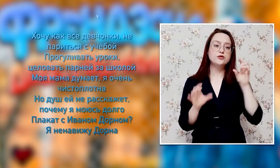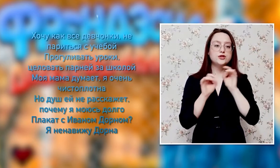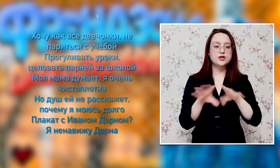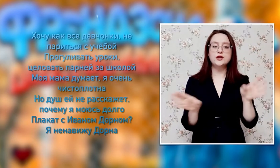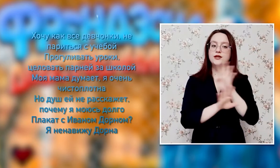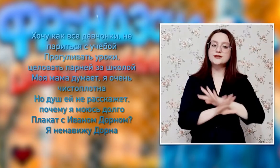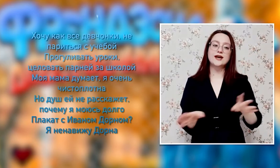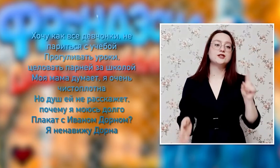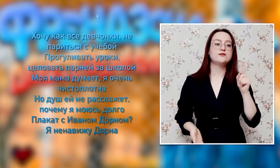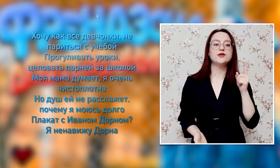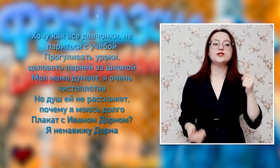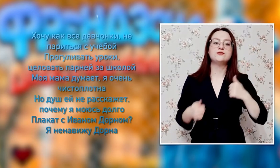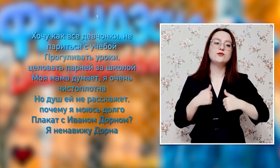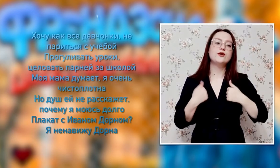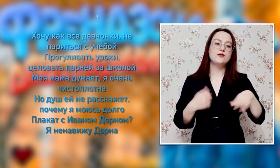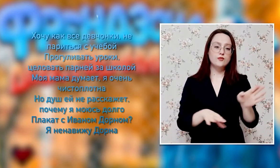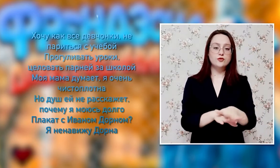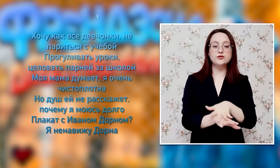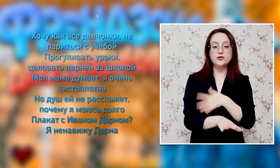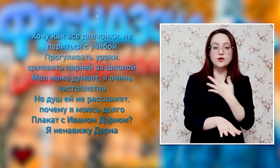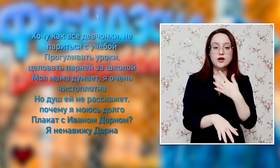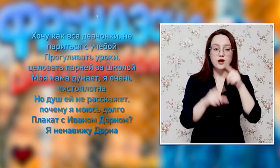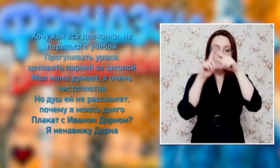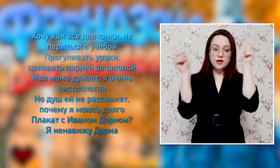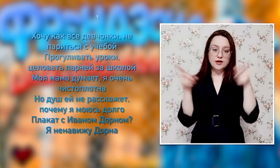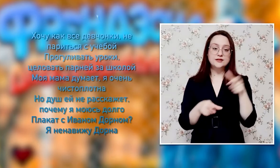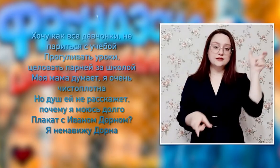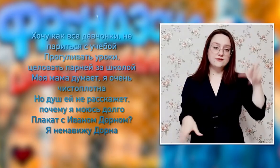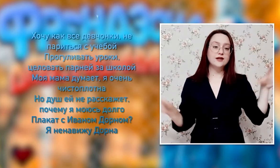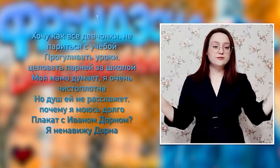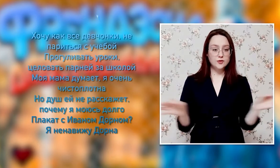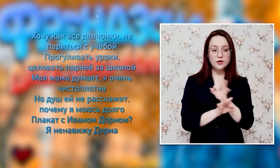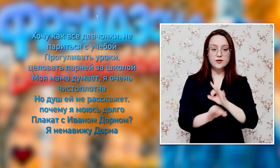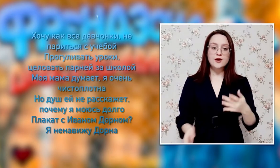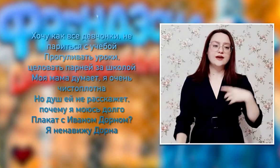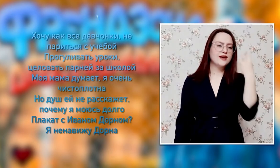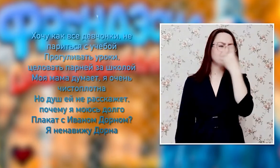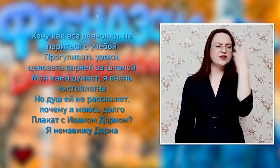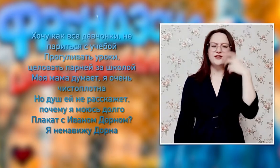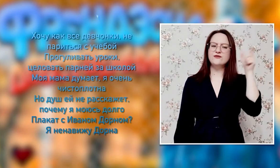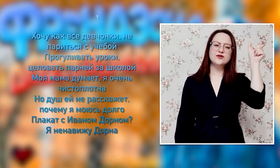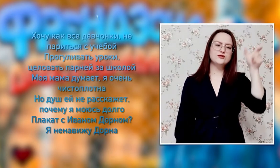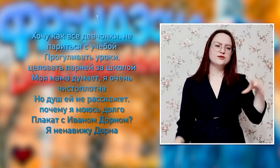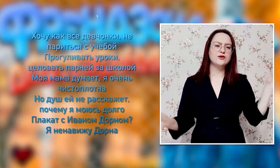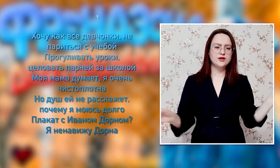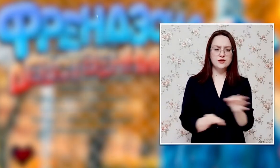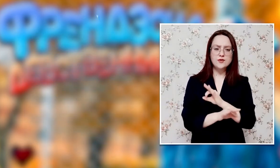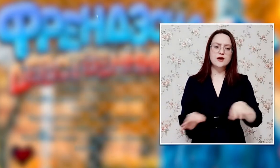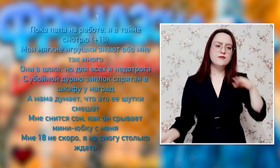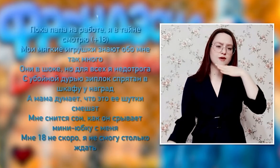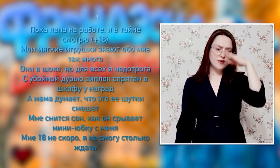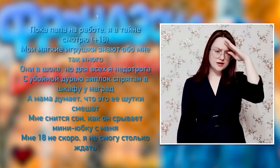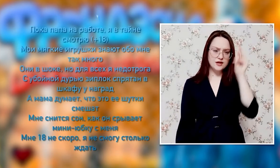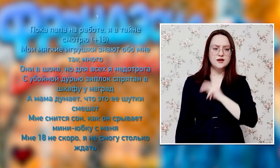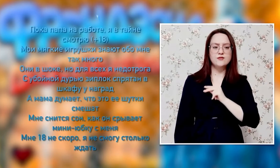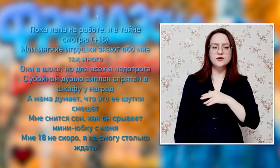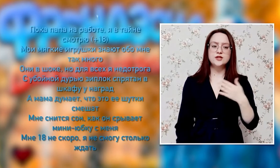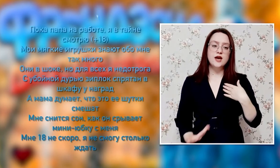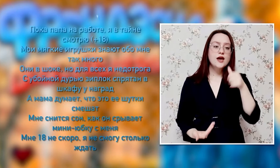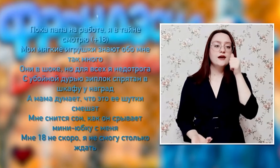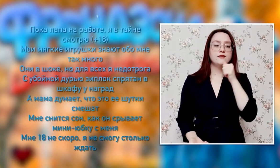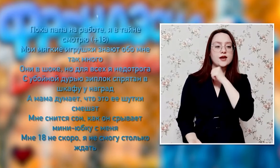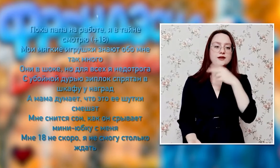чистоплотна, но душ ей не расскажет, почему я моюсь долго. Плакат с Иваном Дорном, я ненавижу Дорна. Пока папа